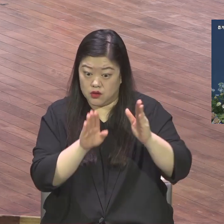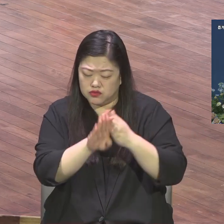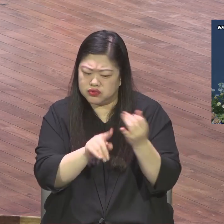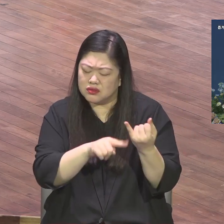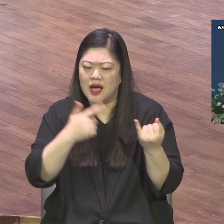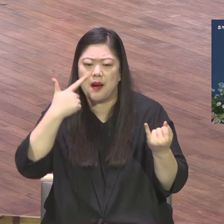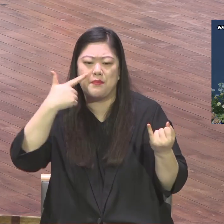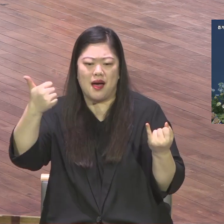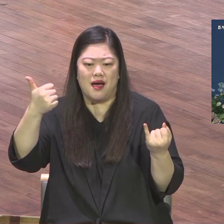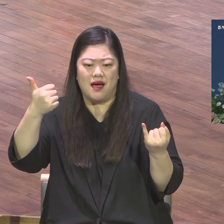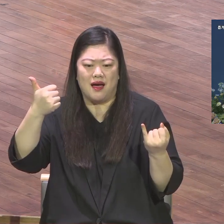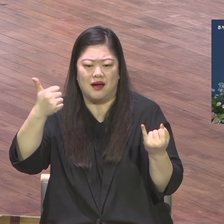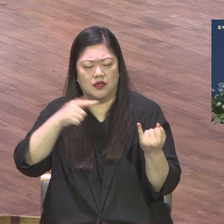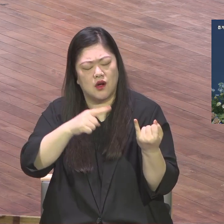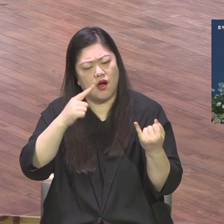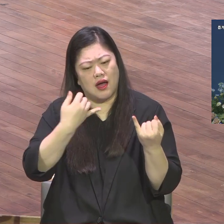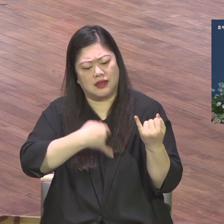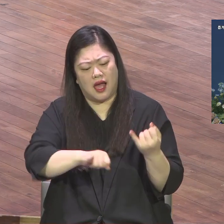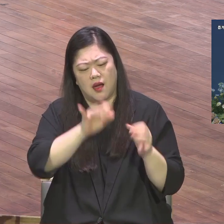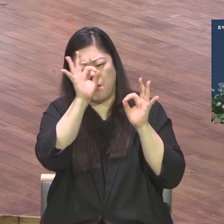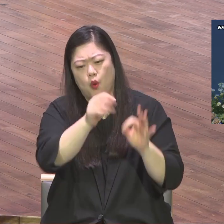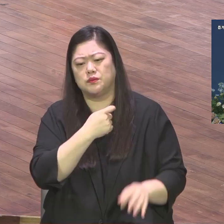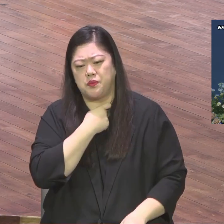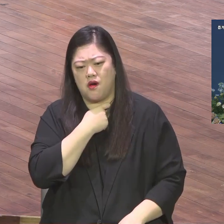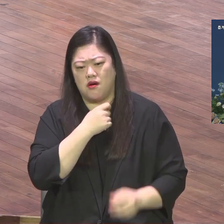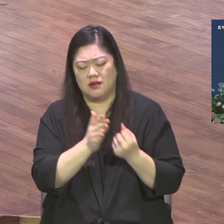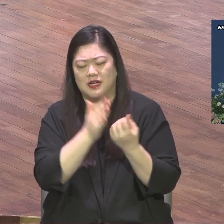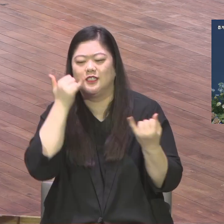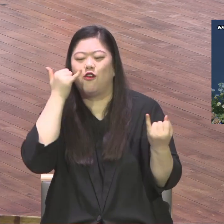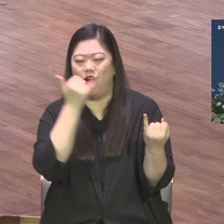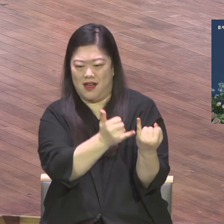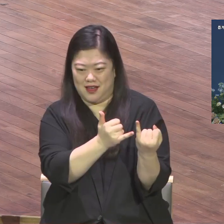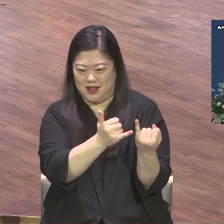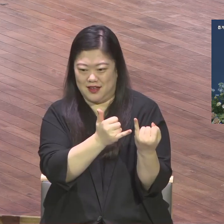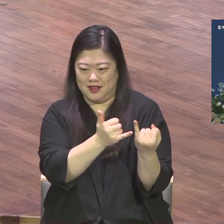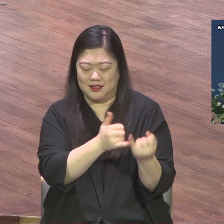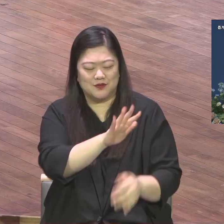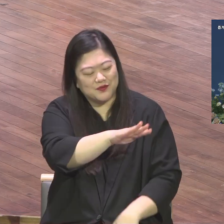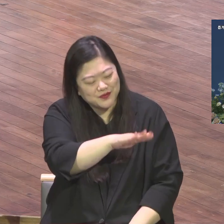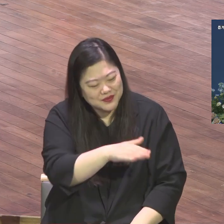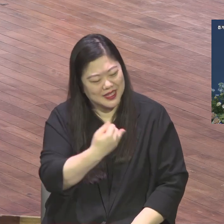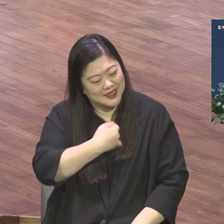걸었어요. 얘야 사랑한다.